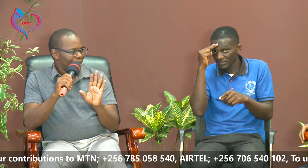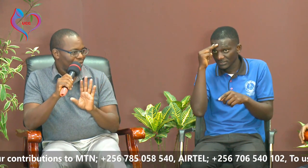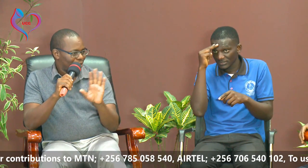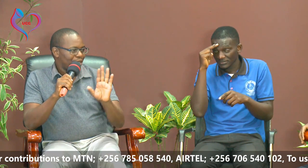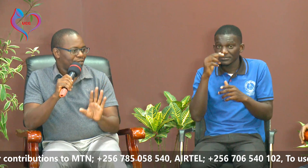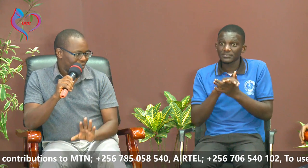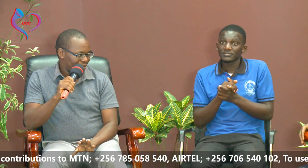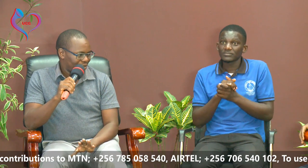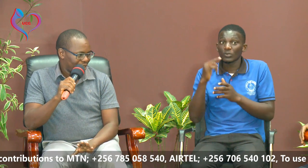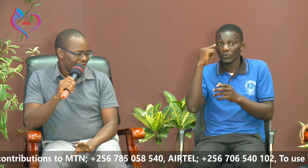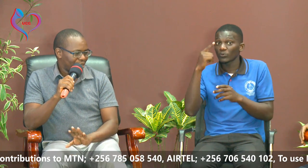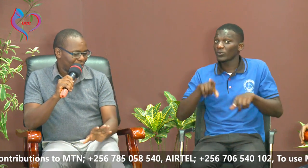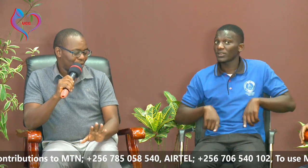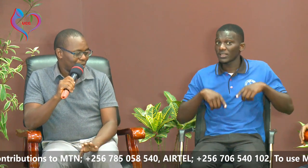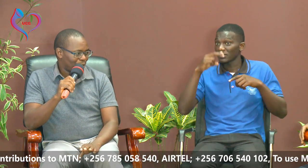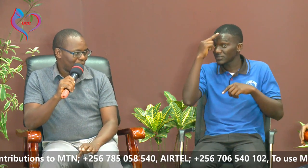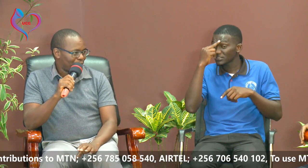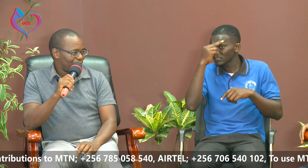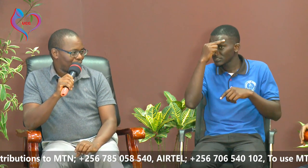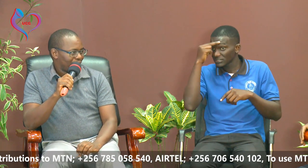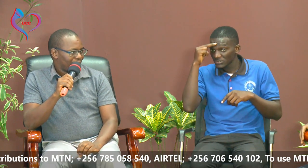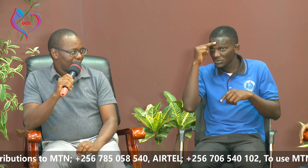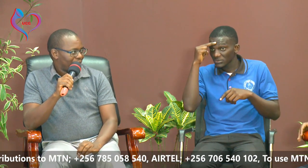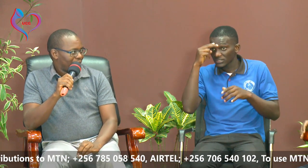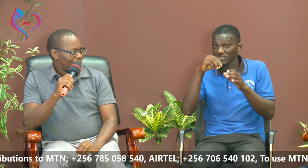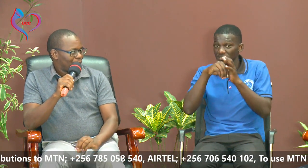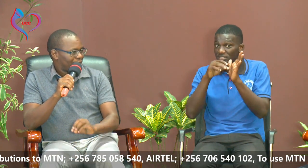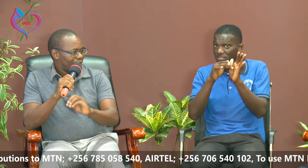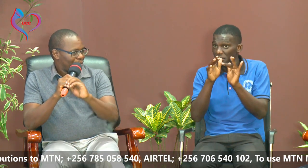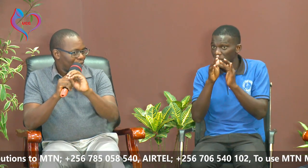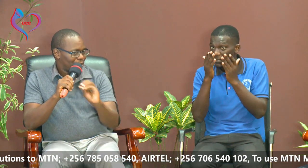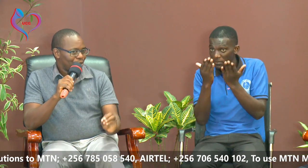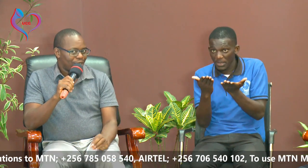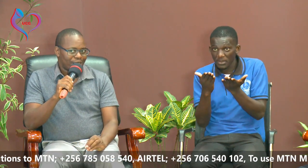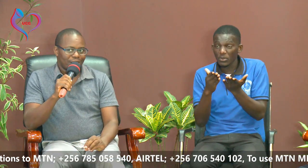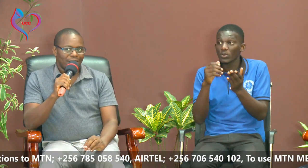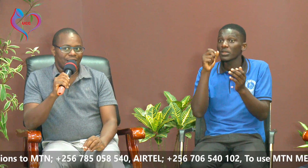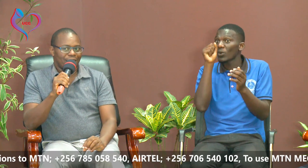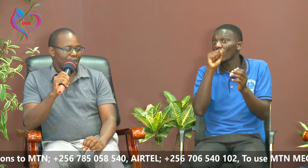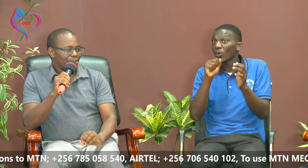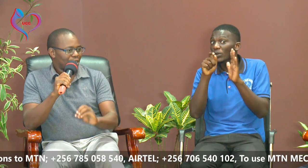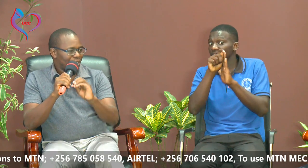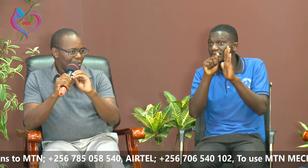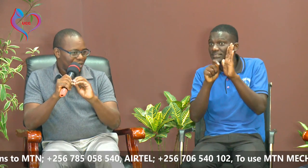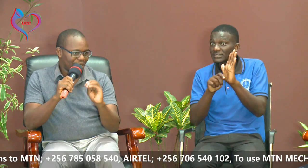student for life. Wow. Attend this student wa Bible. Wow. The Old Testament student and New Testament